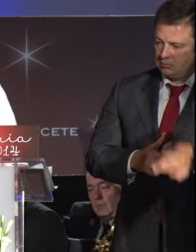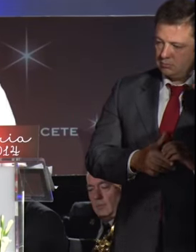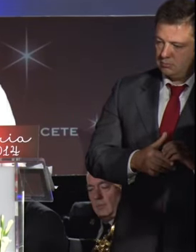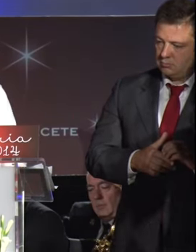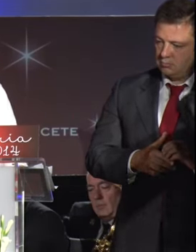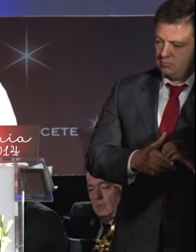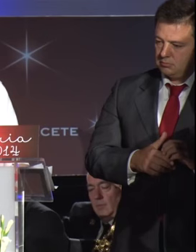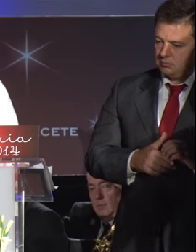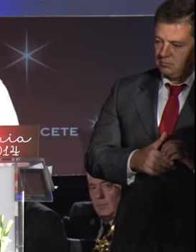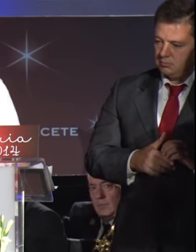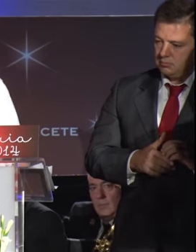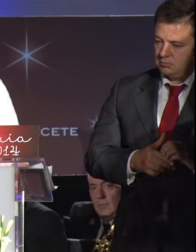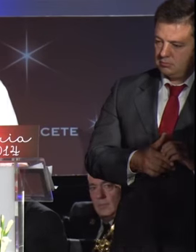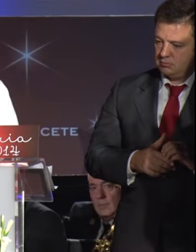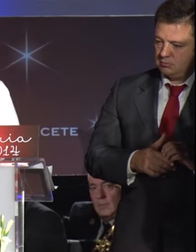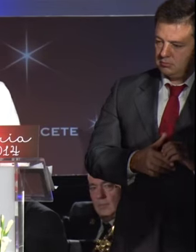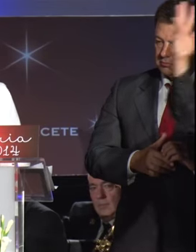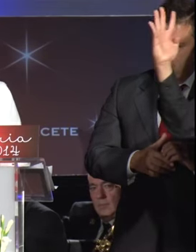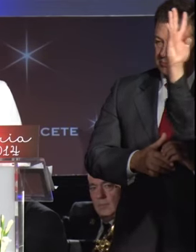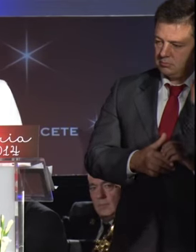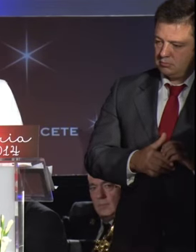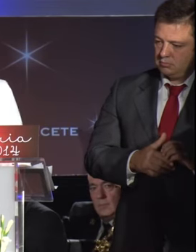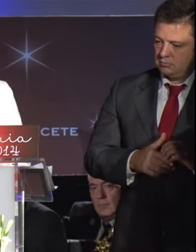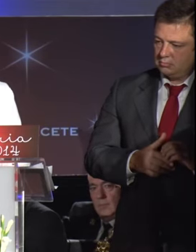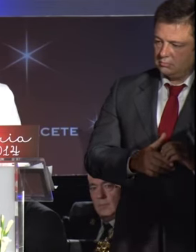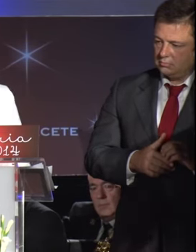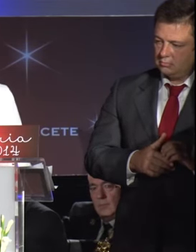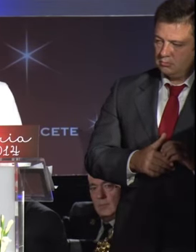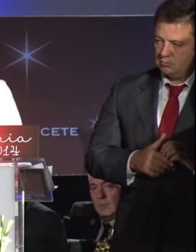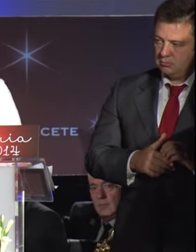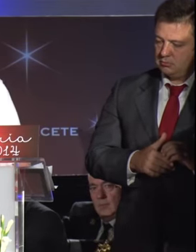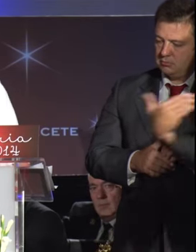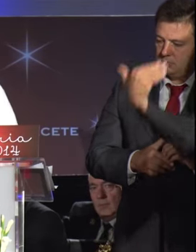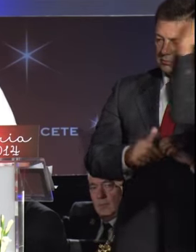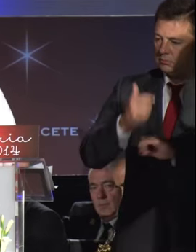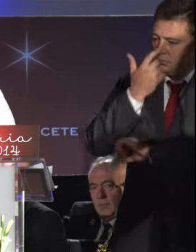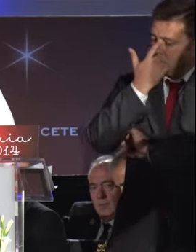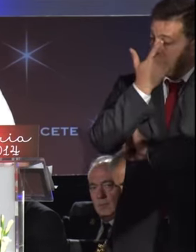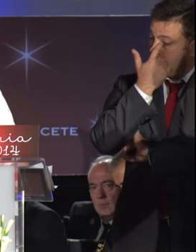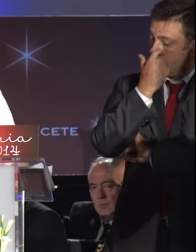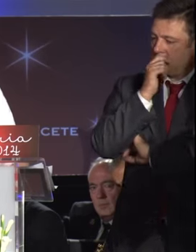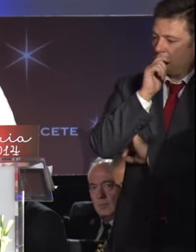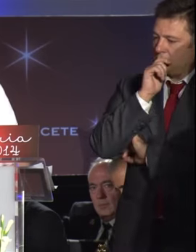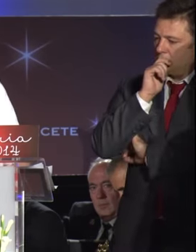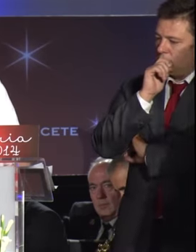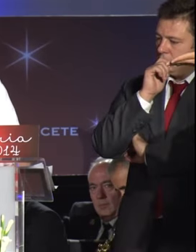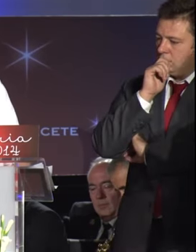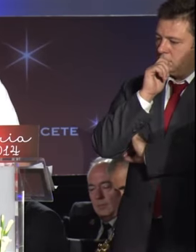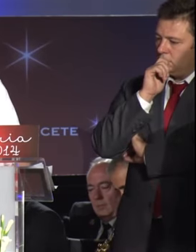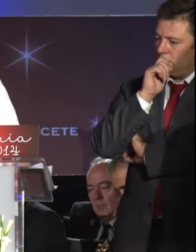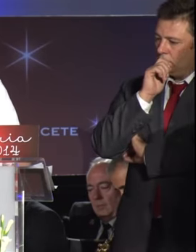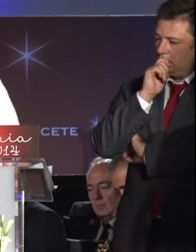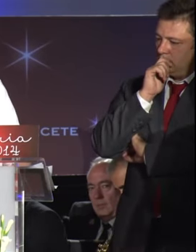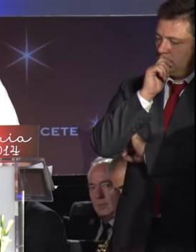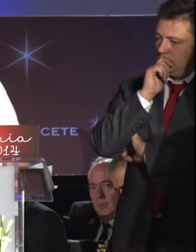cuando abro esa Puerta de Hierros, tal mi agradecimiento y tal mi responsabilidad y mi sentimiento de cariño a todos vosotros, que de